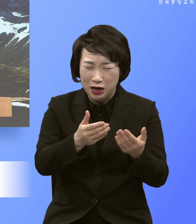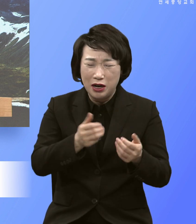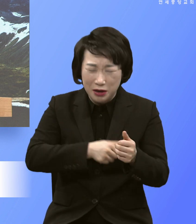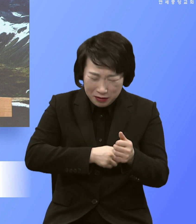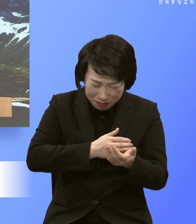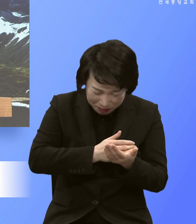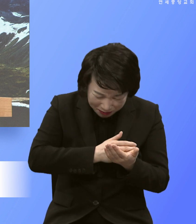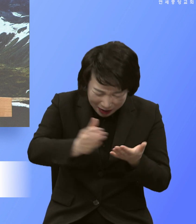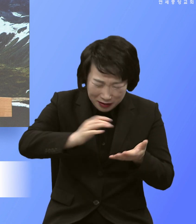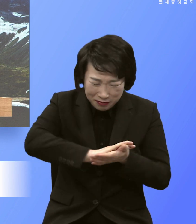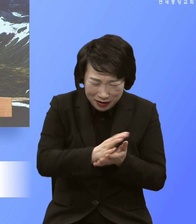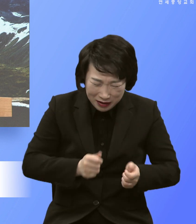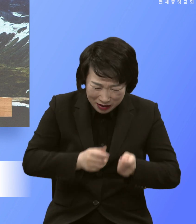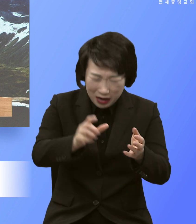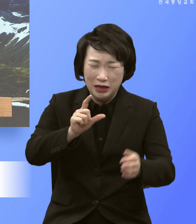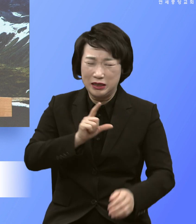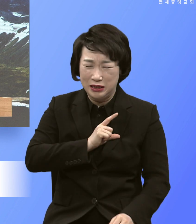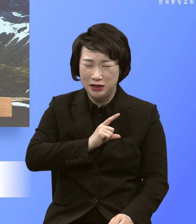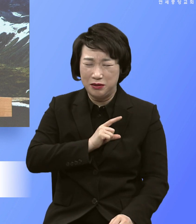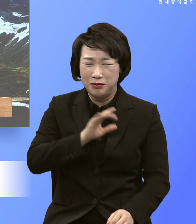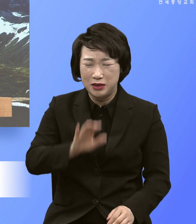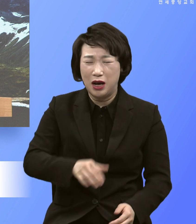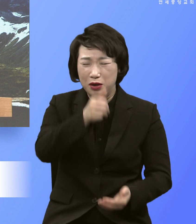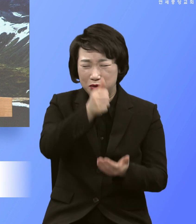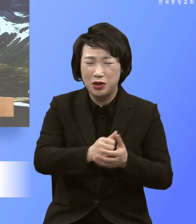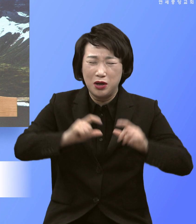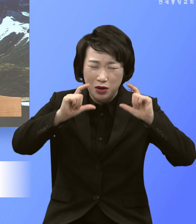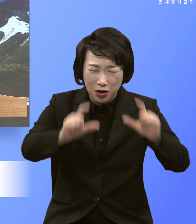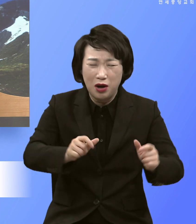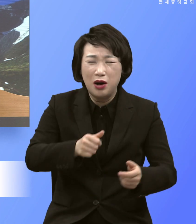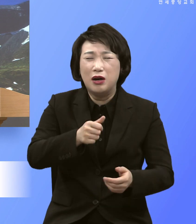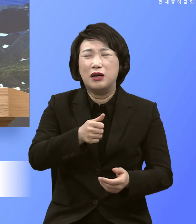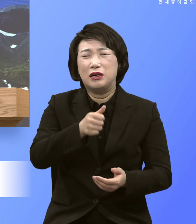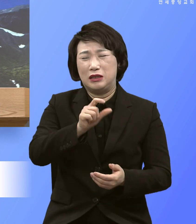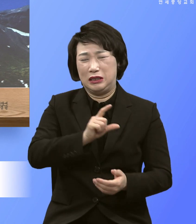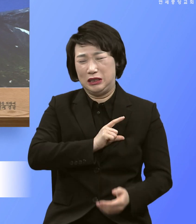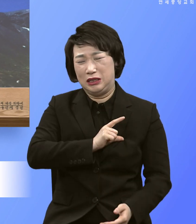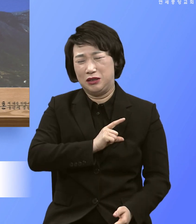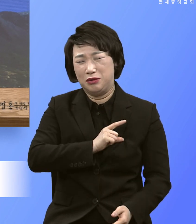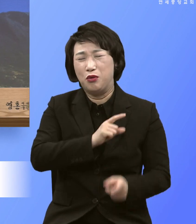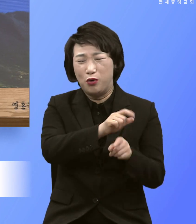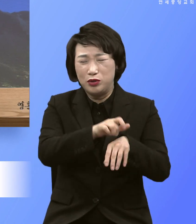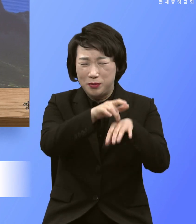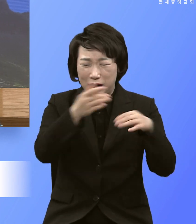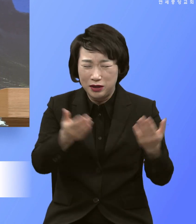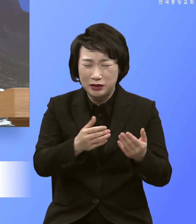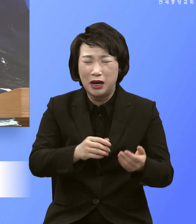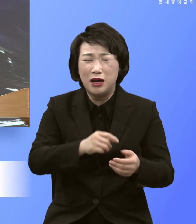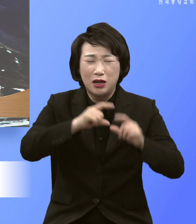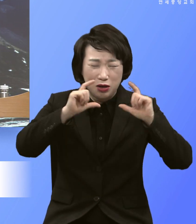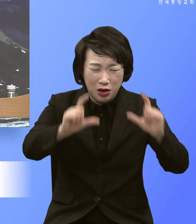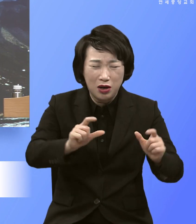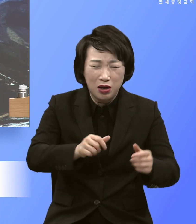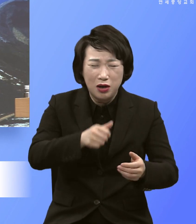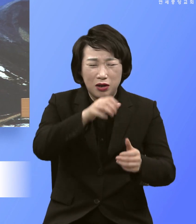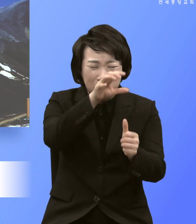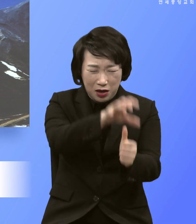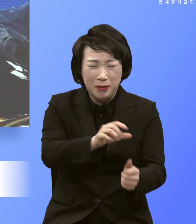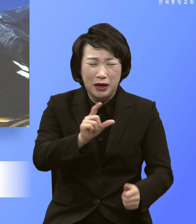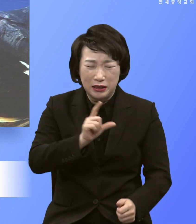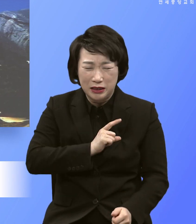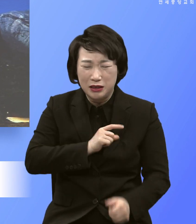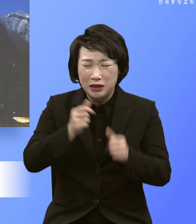귀신을 멸하신 이름, 죄를 정죄한 이름, 마귀를 정지하여 결박한